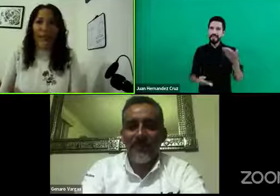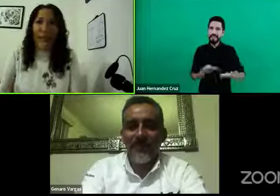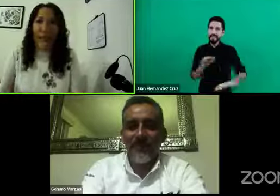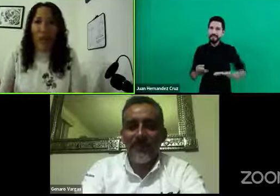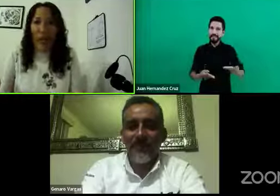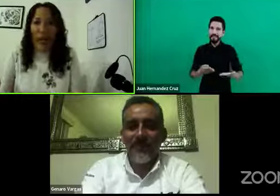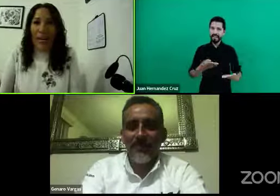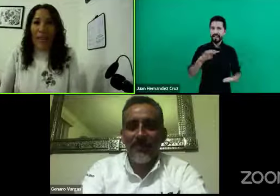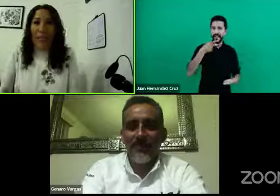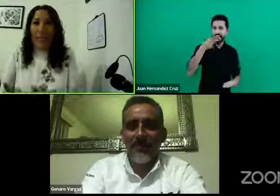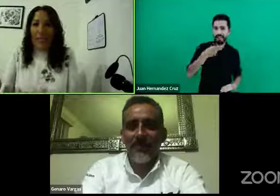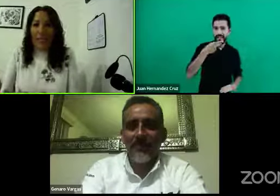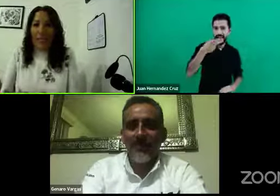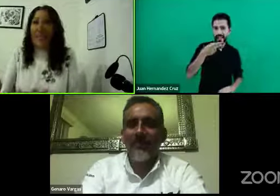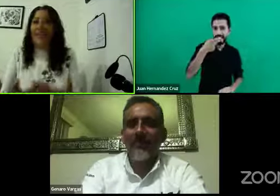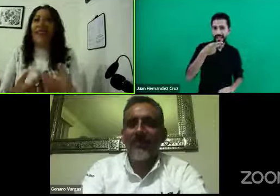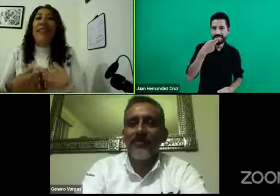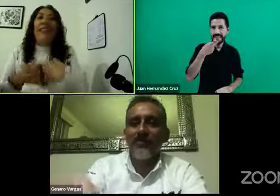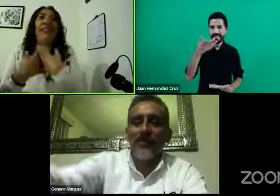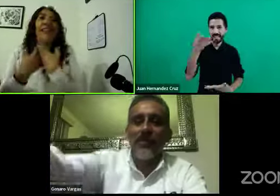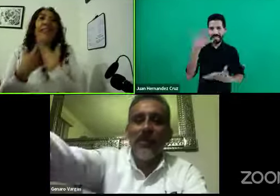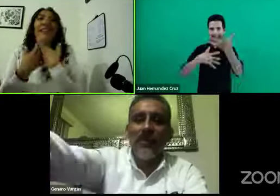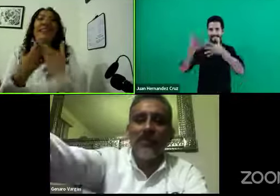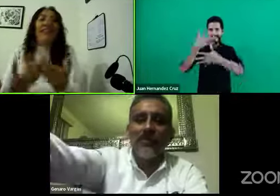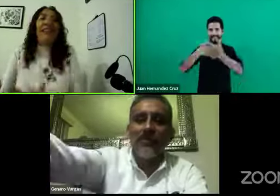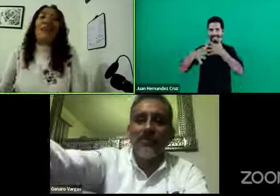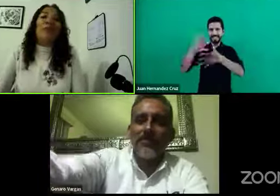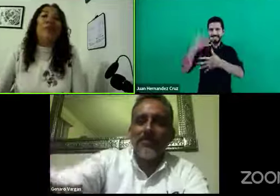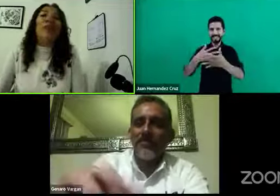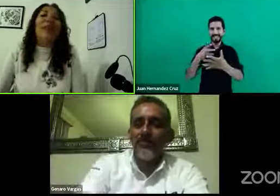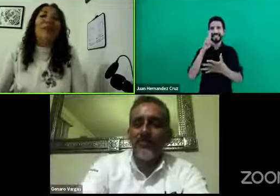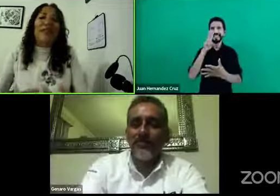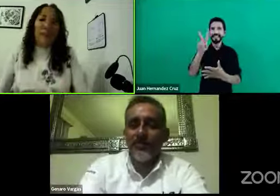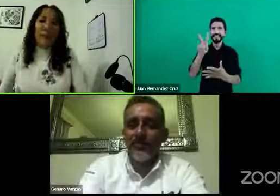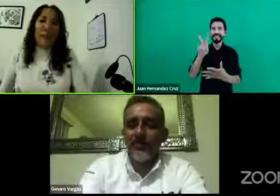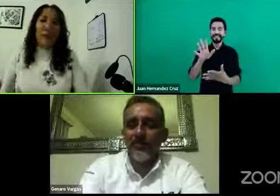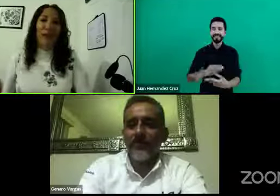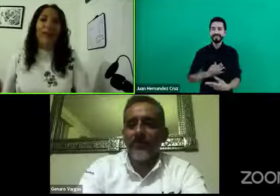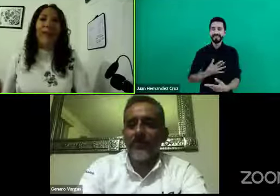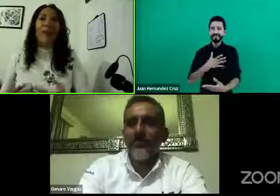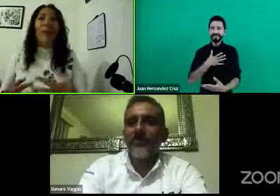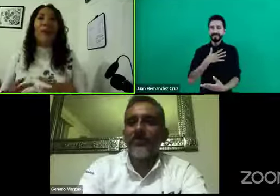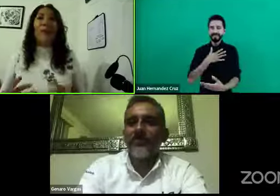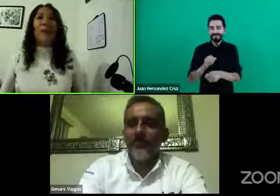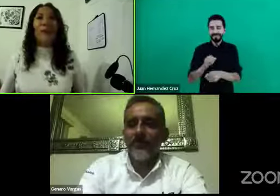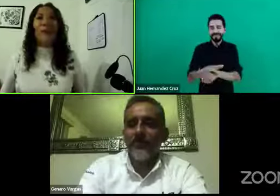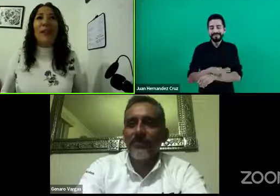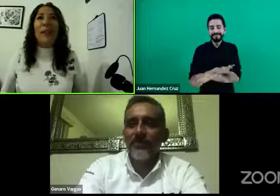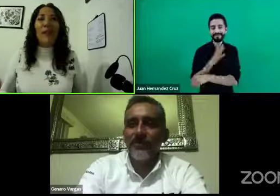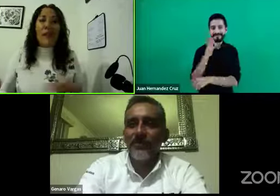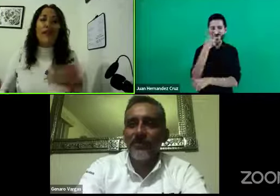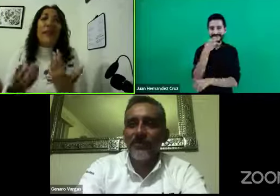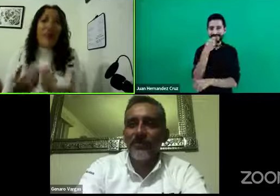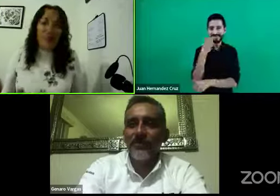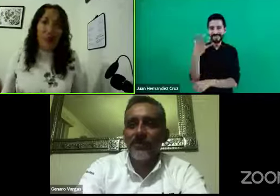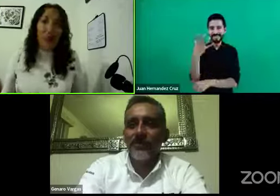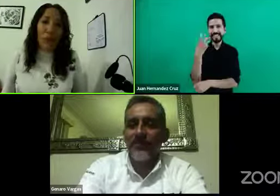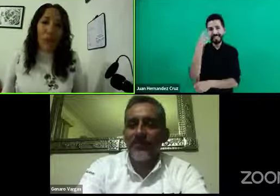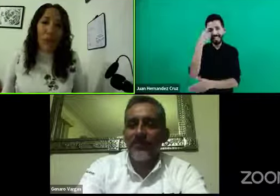en este lenguaje de señas, es una sensación increíble. Creo que esto es una de las